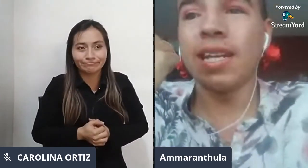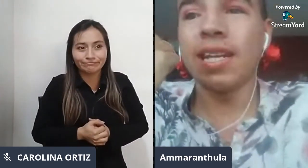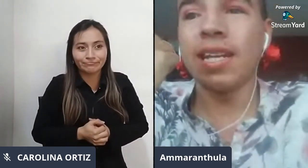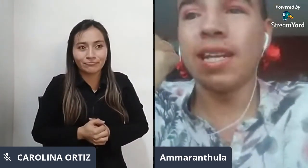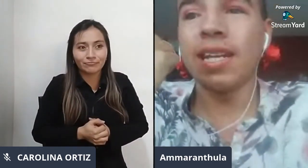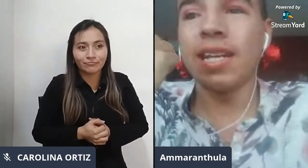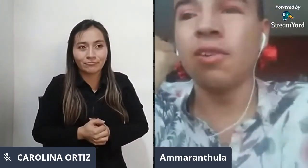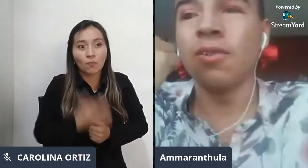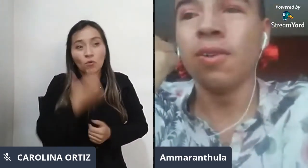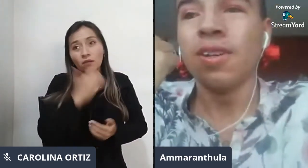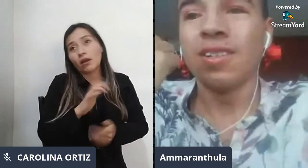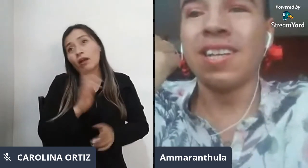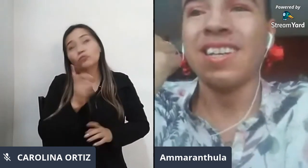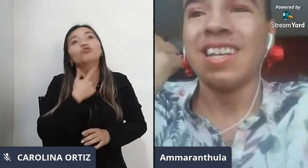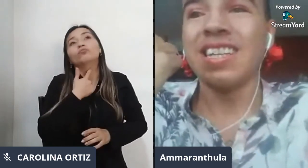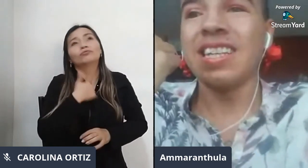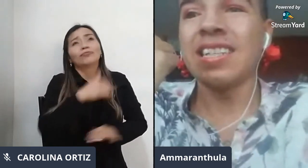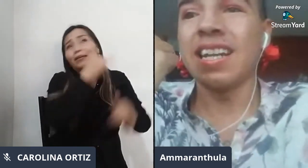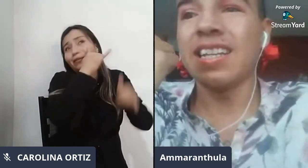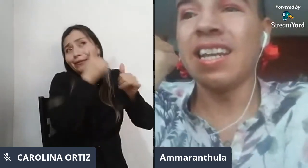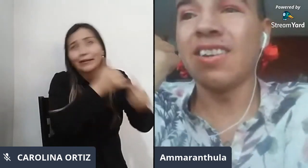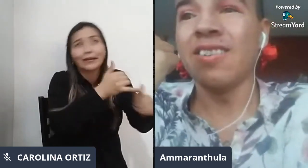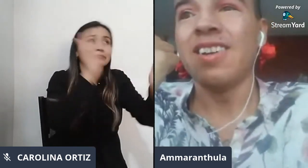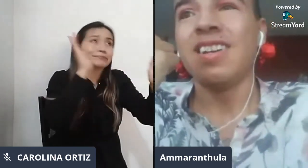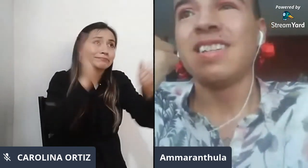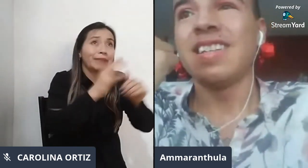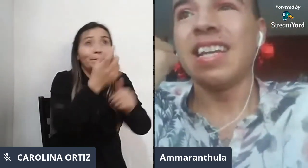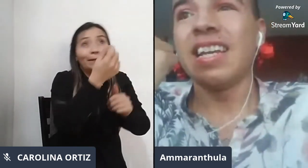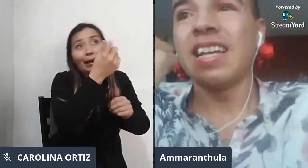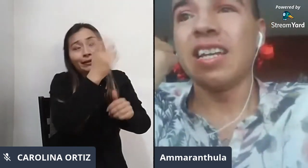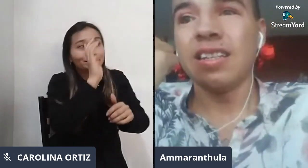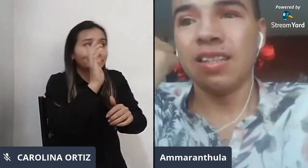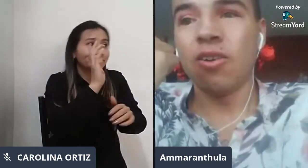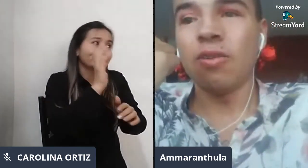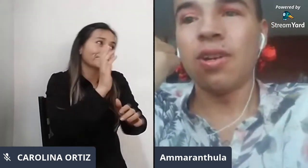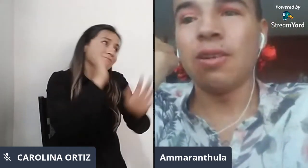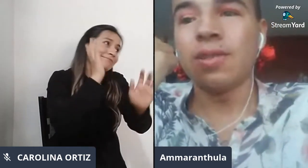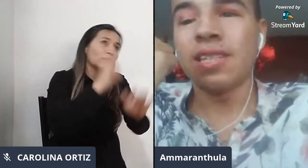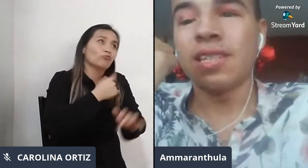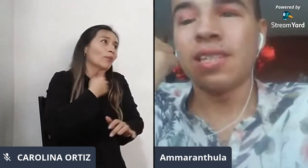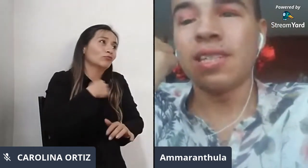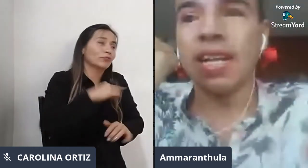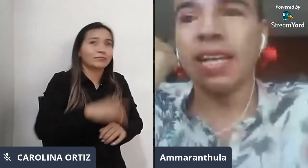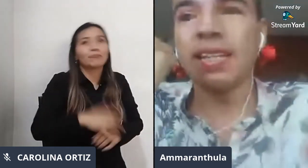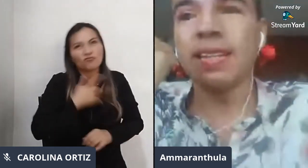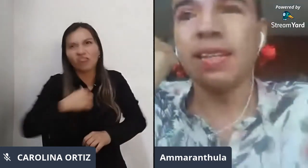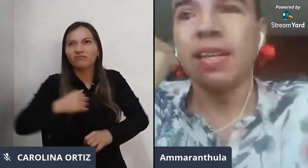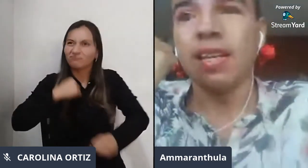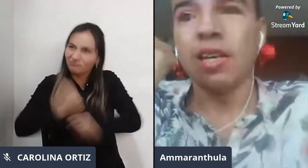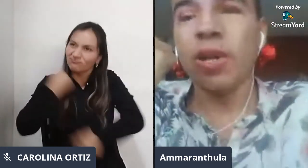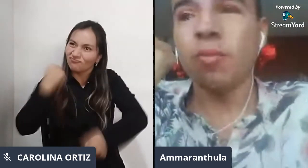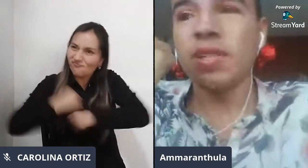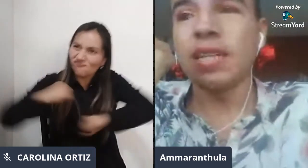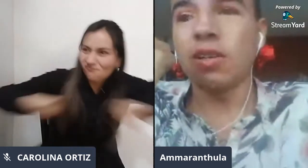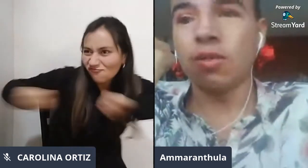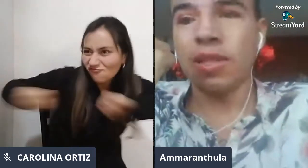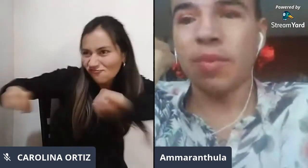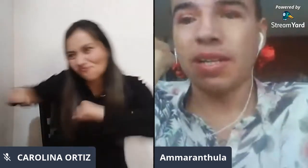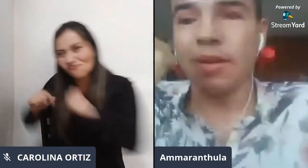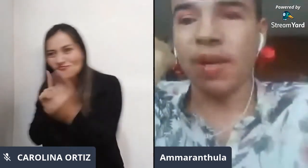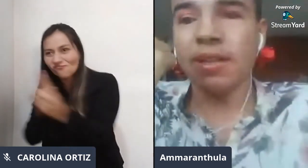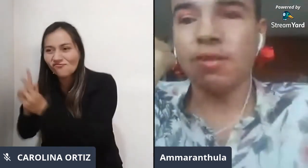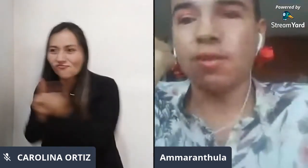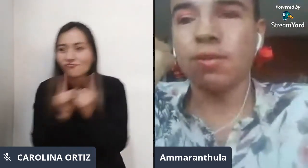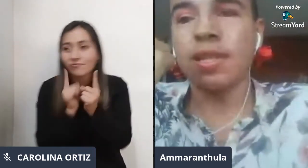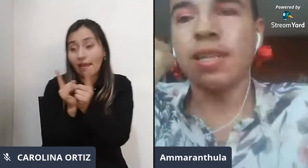la ingeniería, no, y hacer dinero, no, a una le gusta escamellar con la gente, y bueno, pues eso también